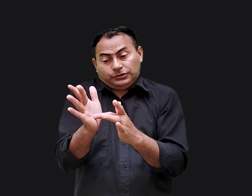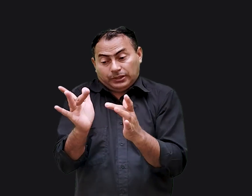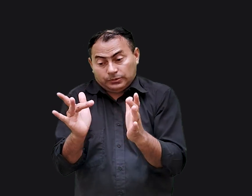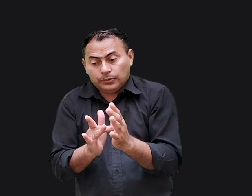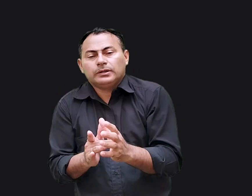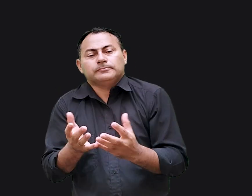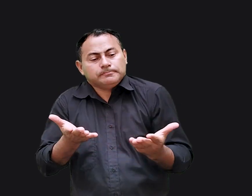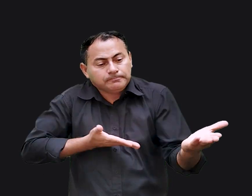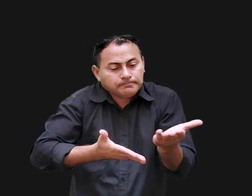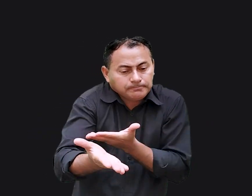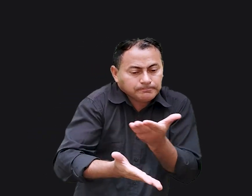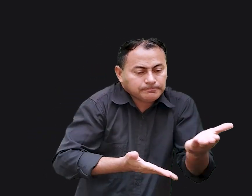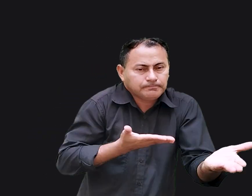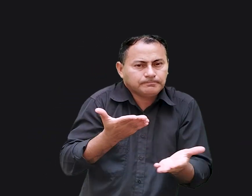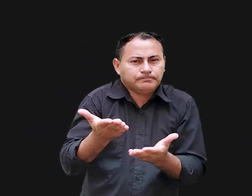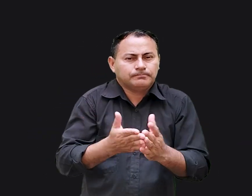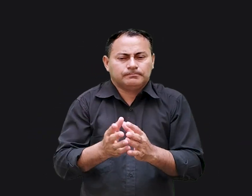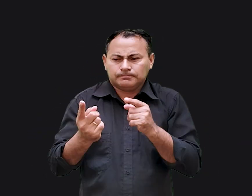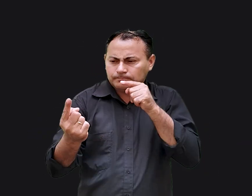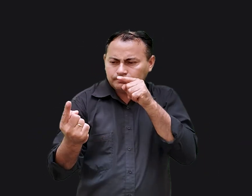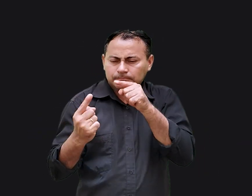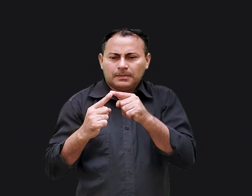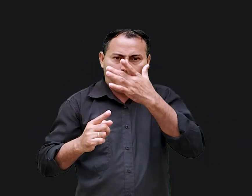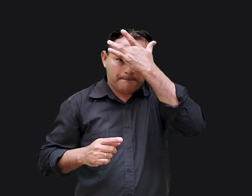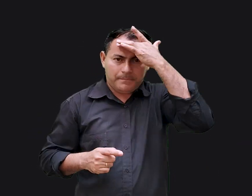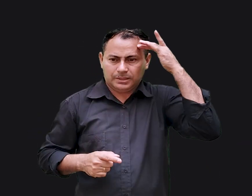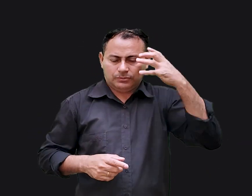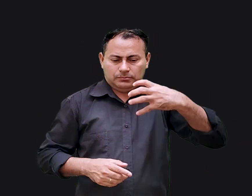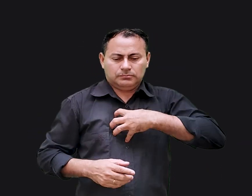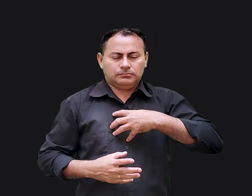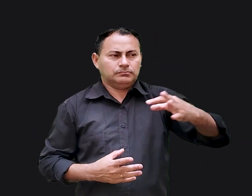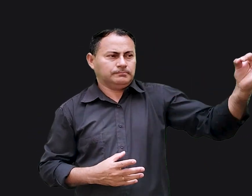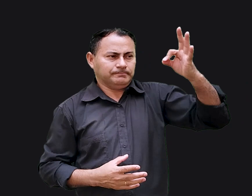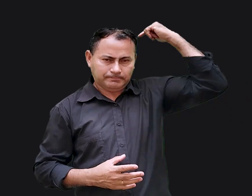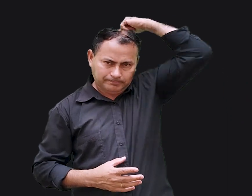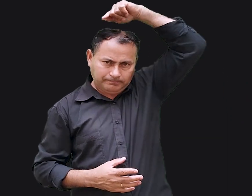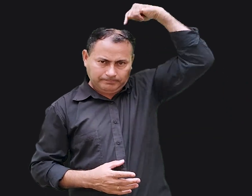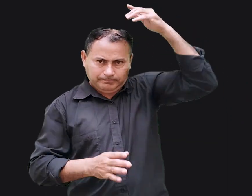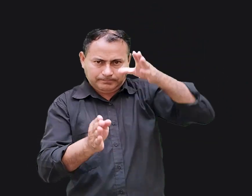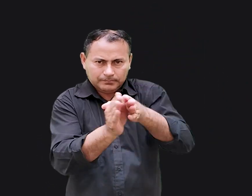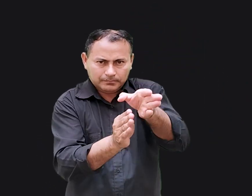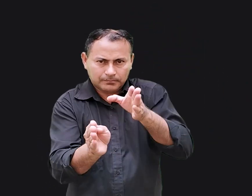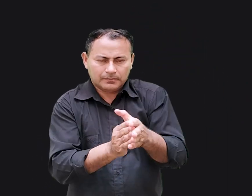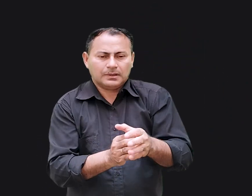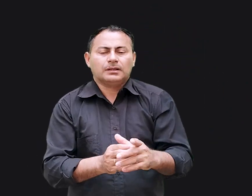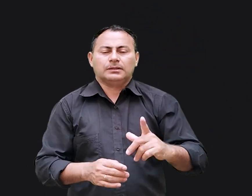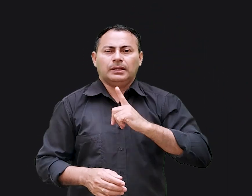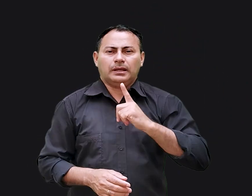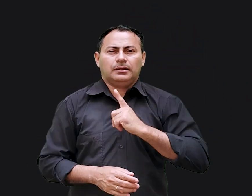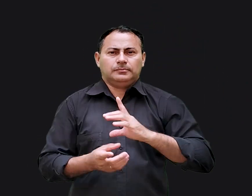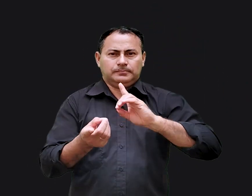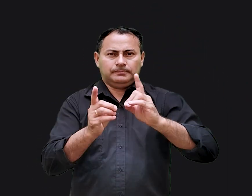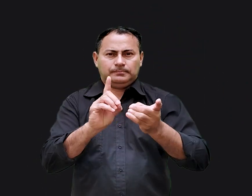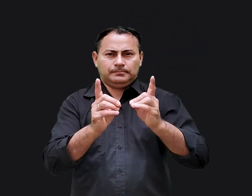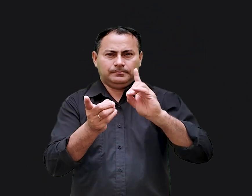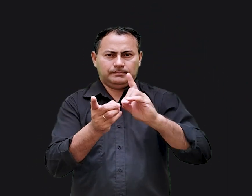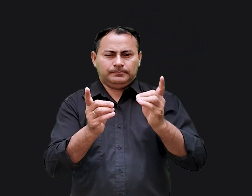ele compartilhará essa perspectiva com as pessoas de um espírito de conselho. Haverá uma dinâmica